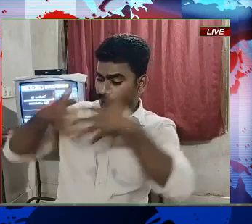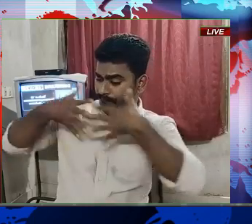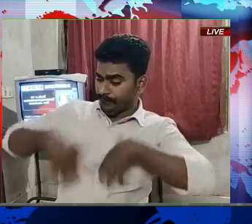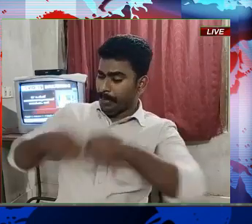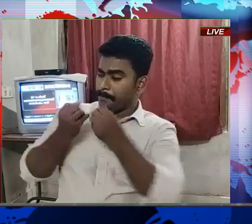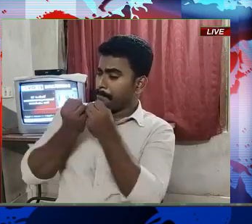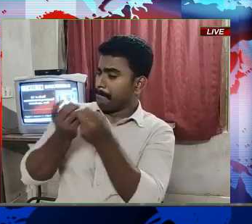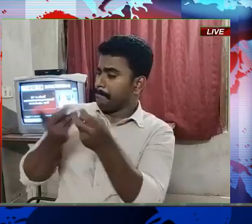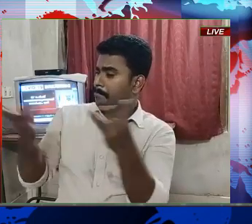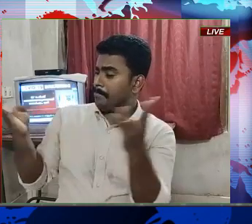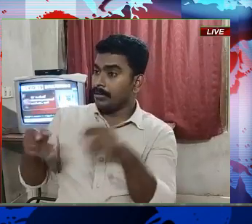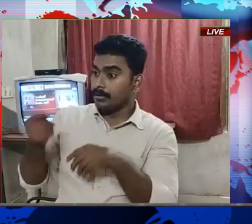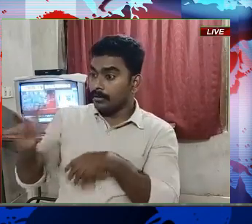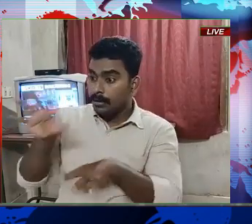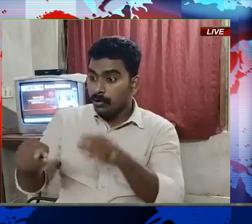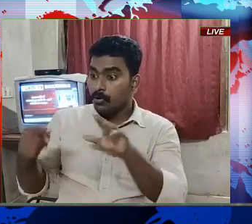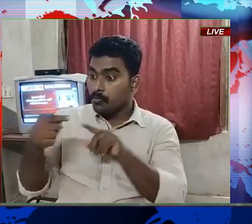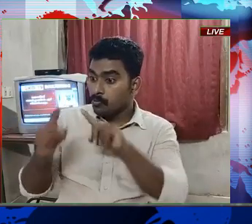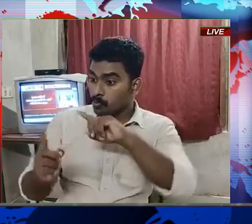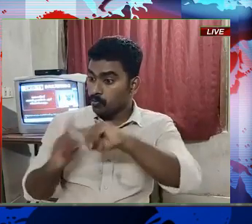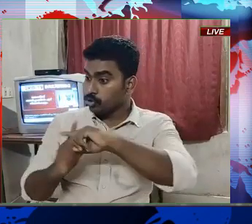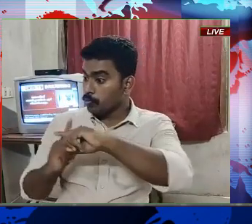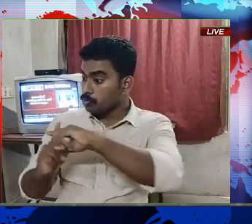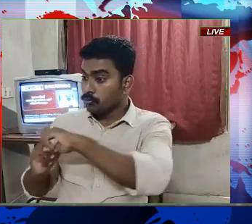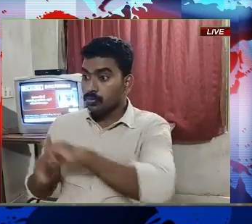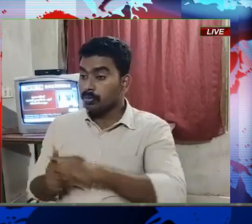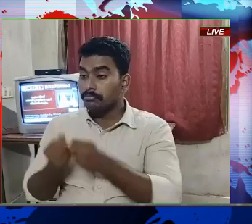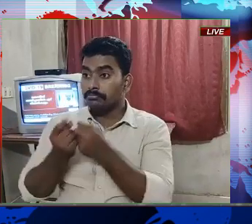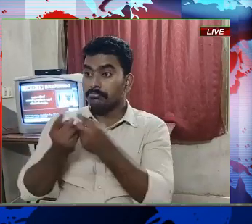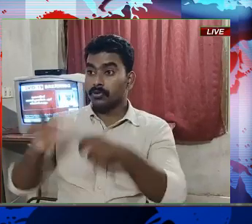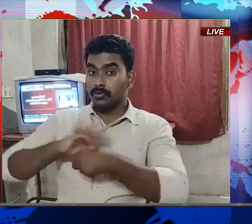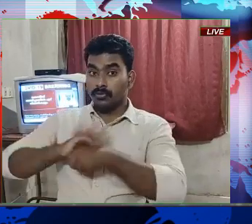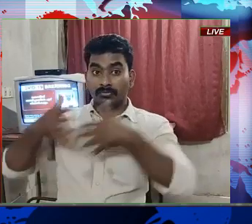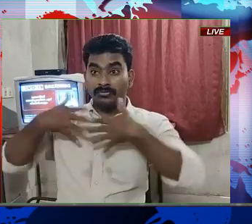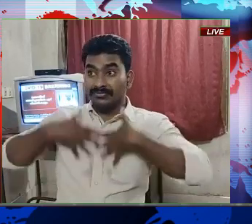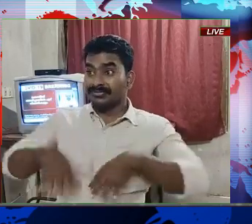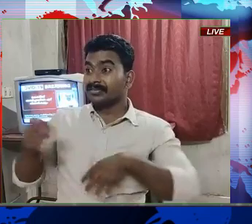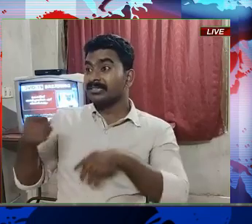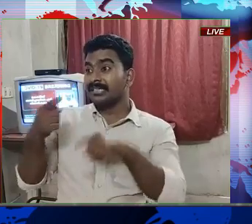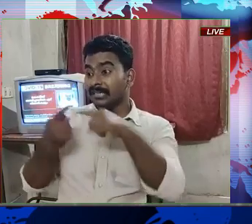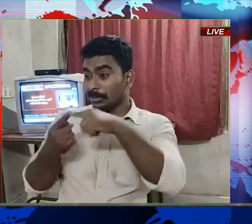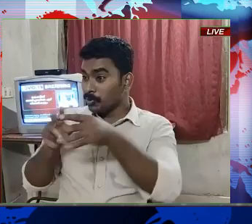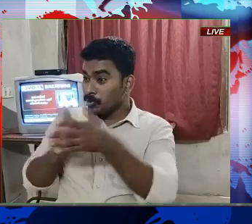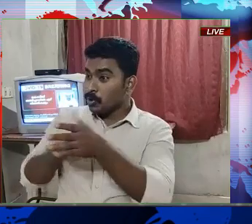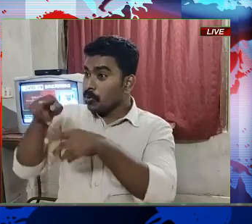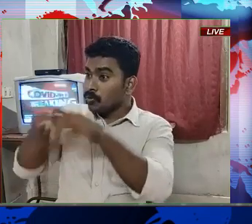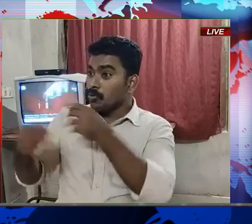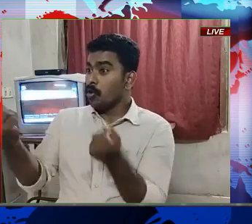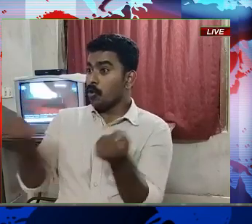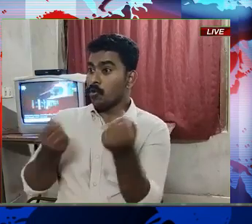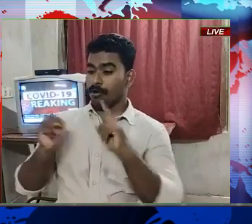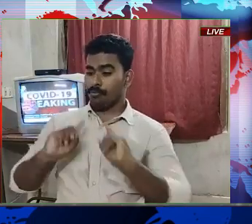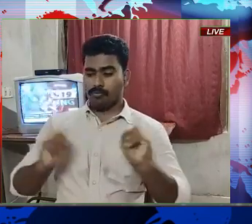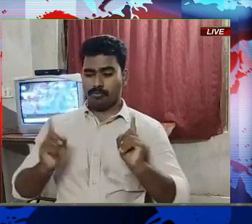കഴിഞ്ഞ തവണ കോടതിയിൽ പോയതുകൊണ്ട് ഒഴിവാക്കിയെന്ന് പറഞ്ഞിട്ട് പത്രക്കുറിപ്പൊക്കെ ഇറങ്ങിയിട്ടുണ്ട്. അവരാരാണെന്ന് എനിക്കറിയില്ല.